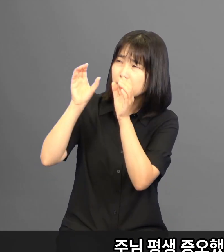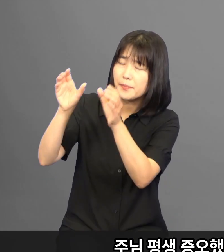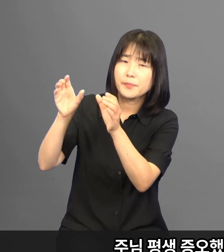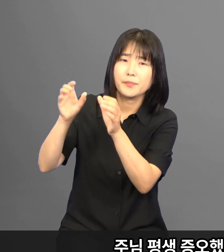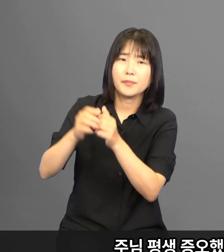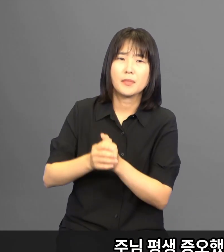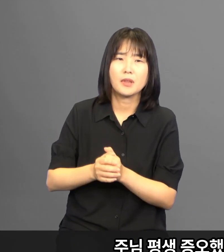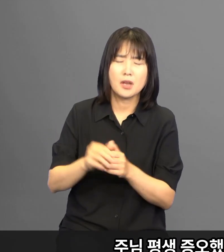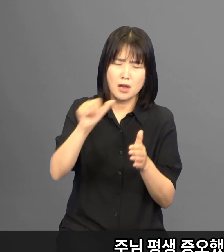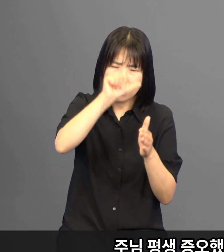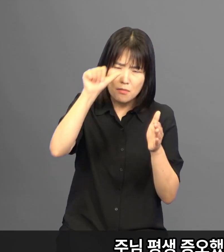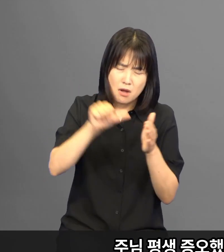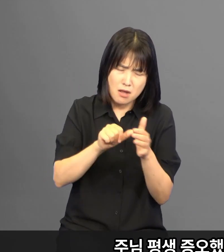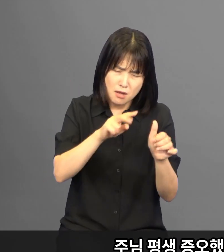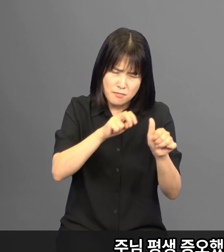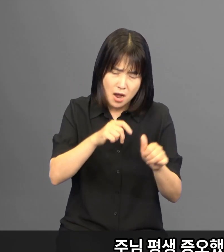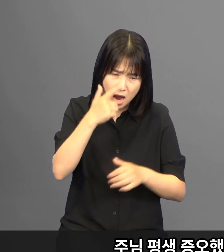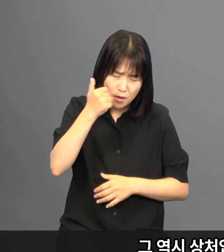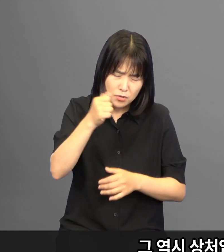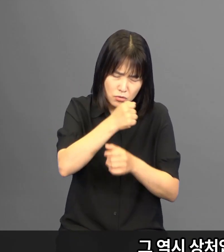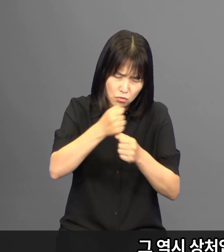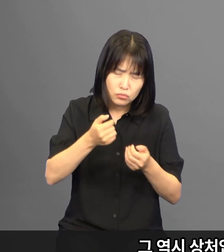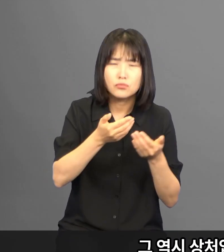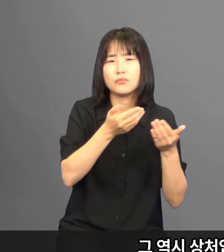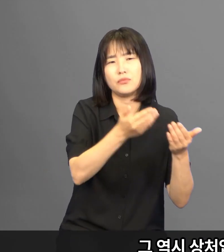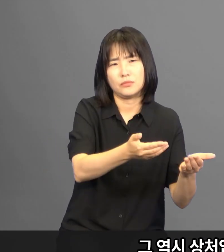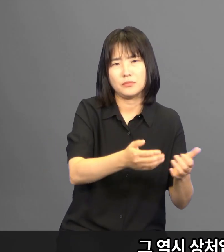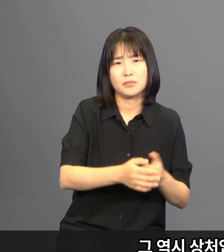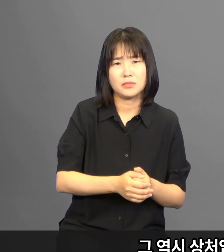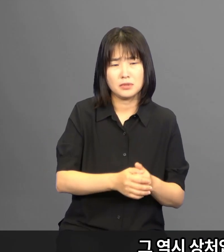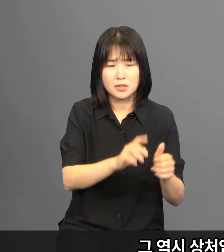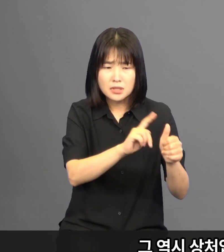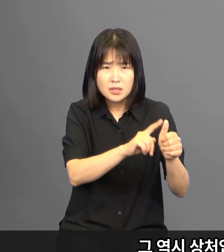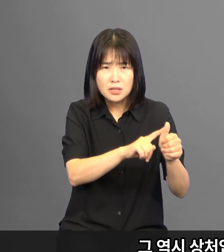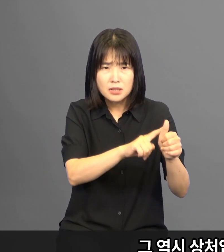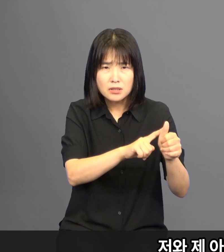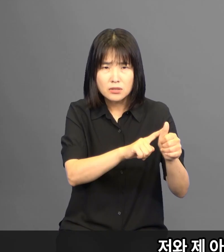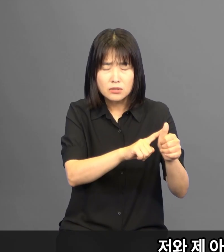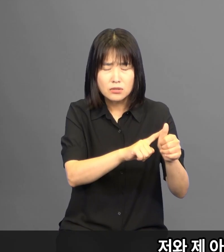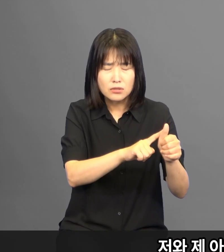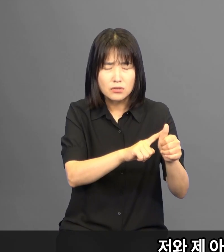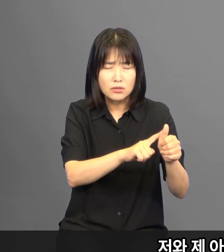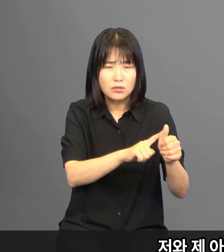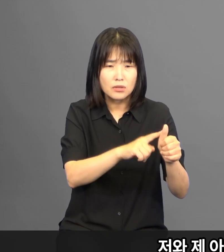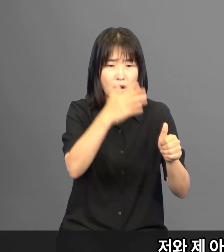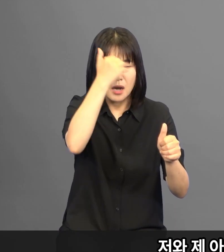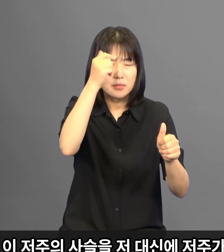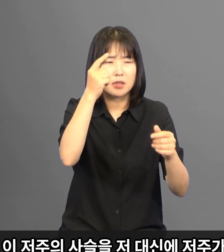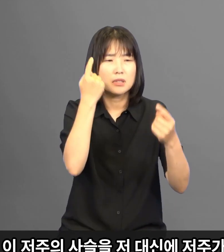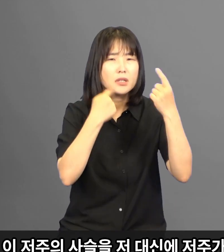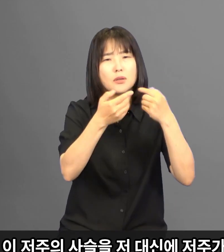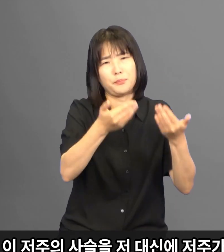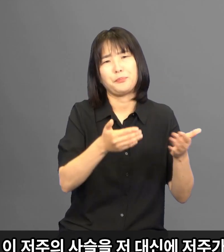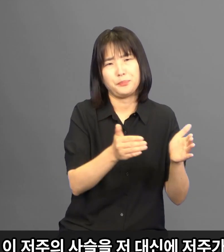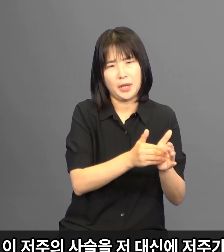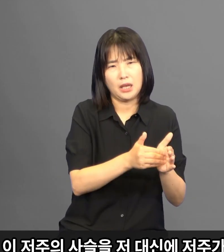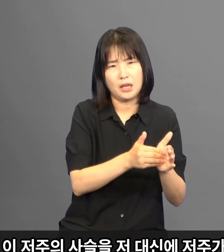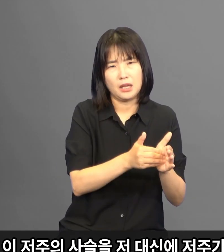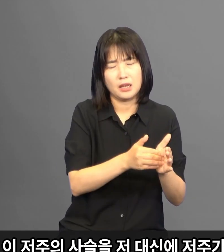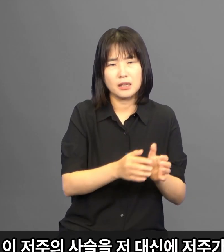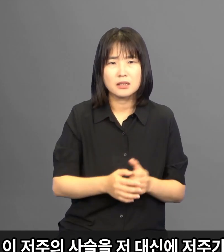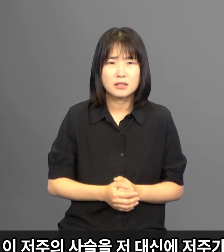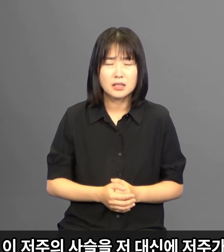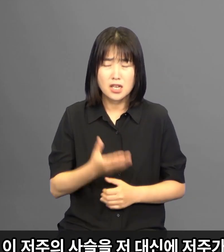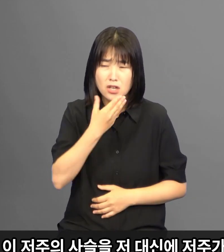평생 증오했던 아버지를 용서합니다. 그 역시 상처 입은 아들이었습니다. 저와 제 아버지를 묶고 있는 이 저주의